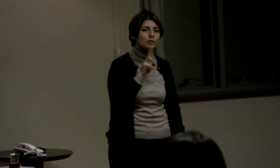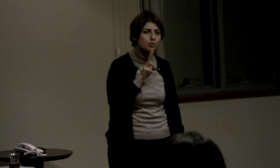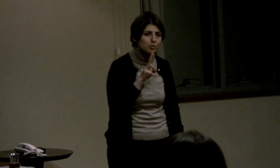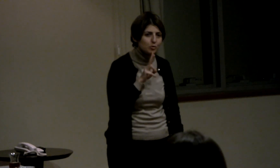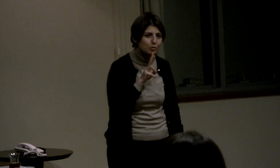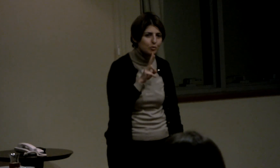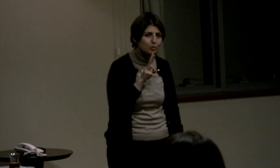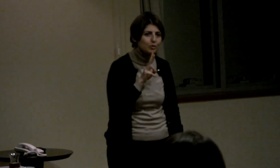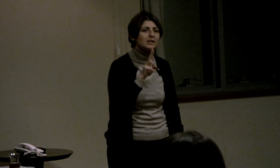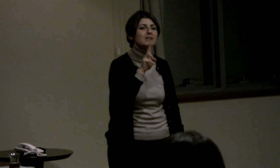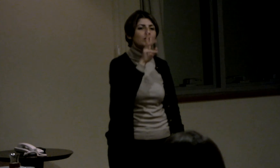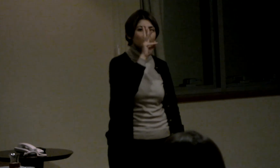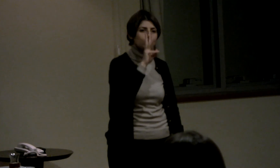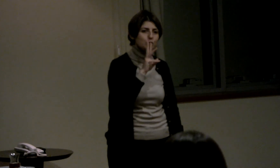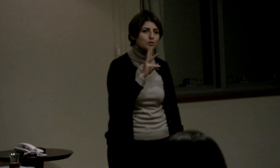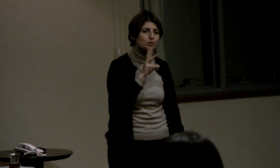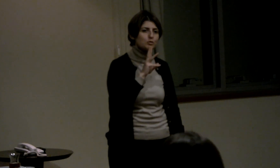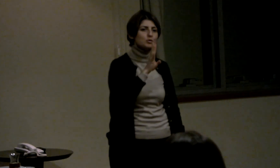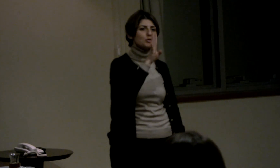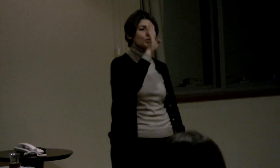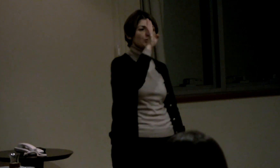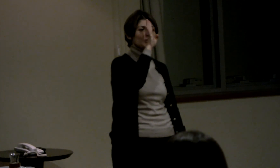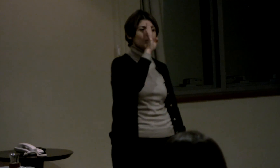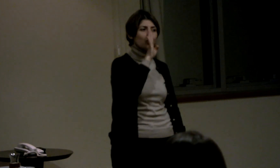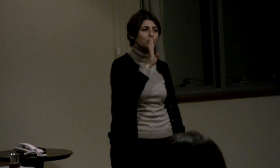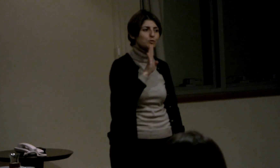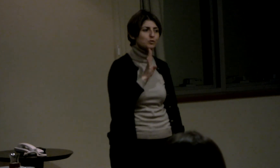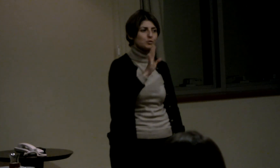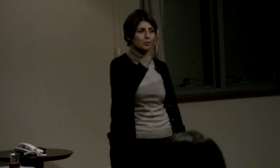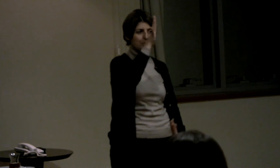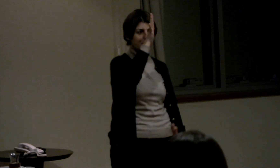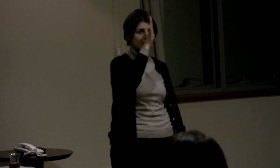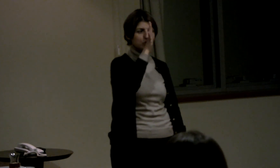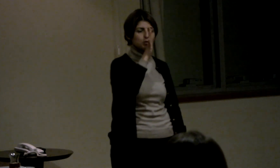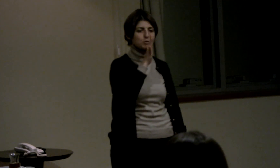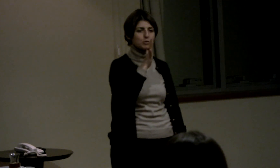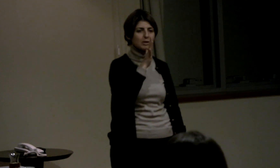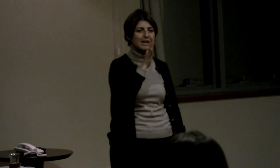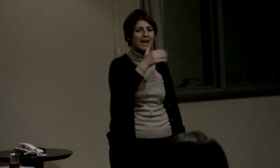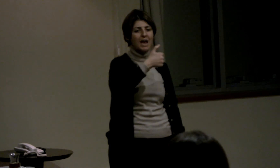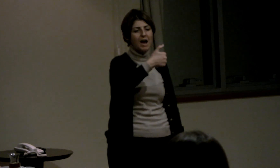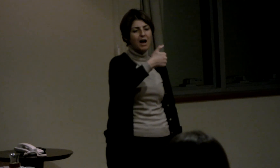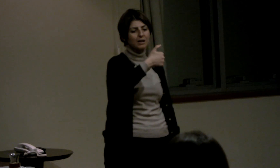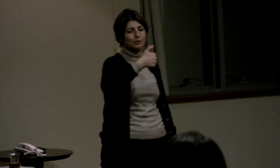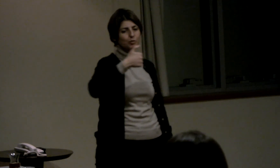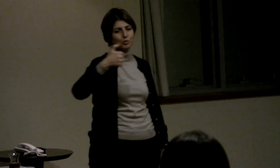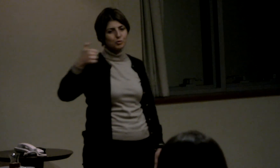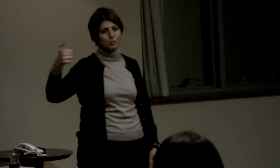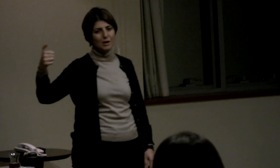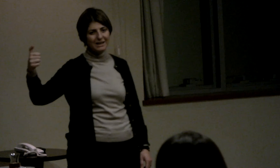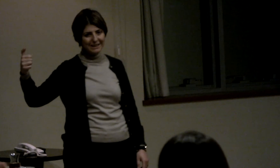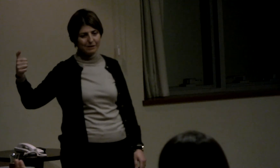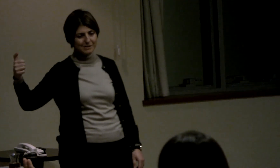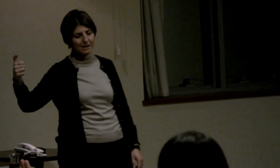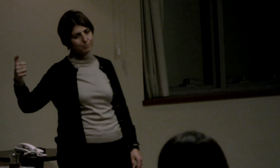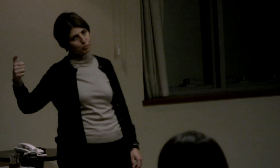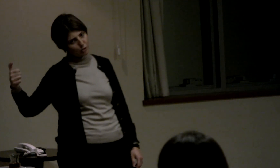200, 300, 400, 500, 600, hangi elimizde yapıyorsak o